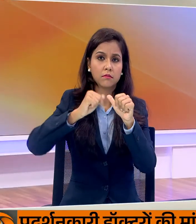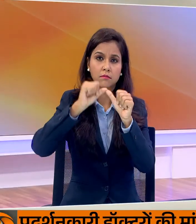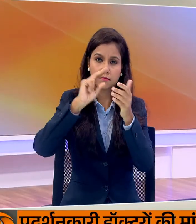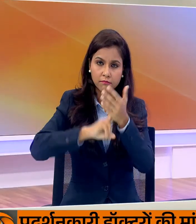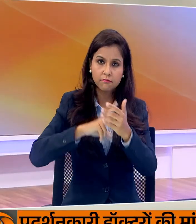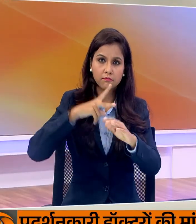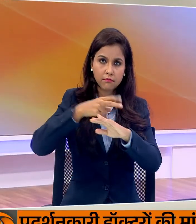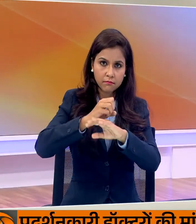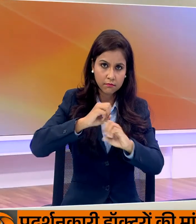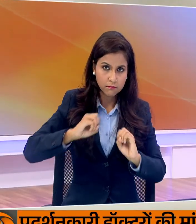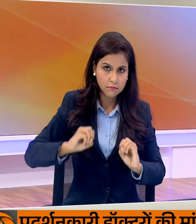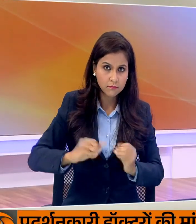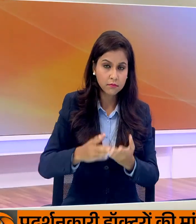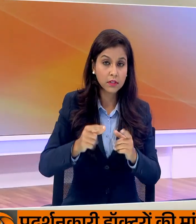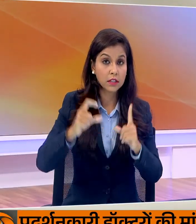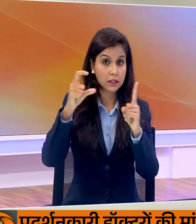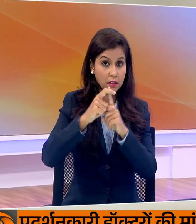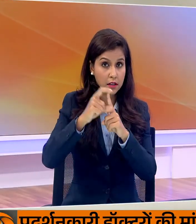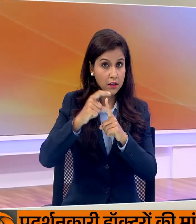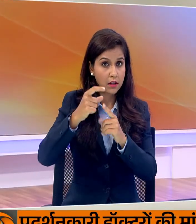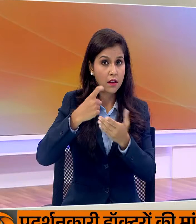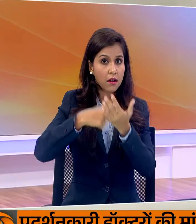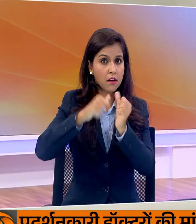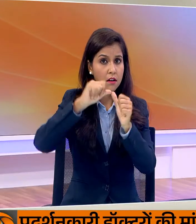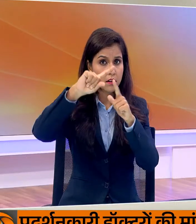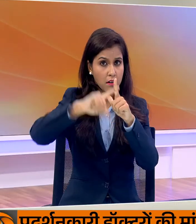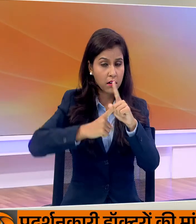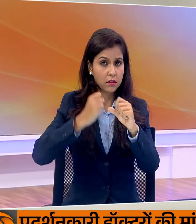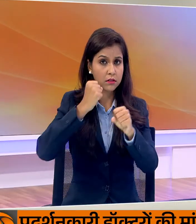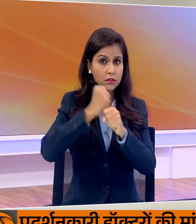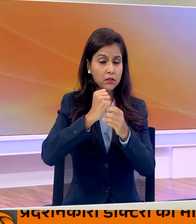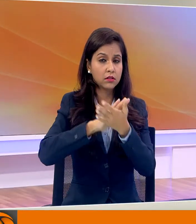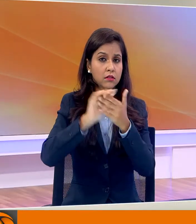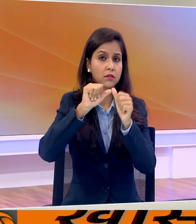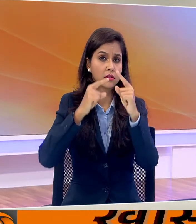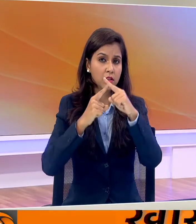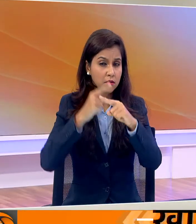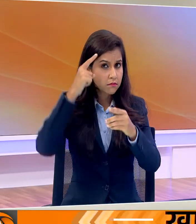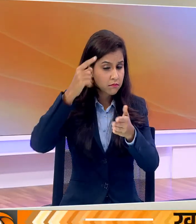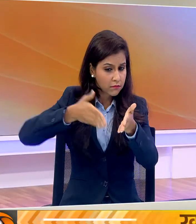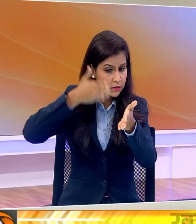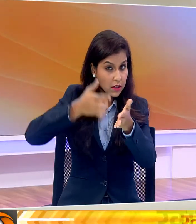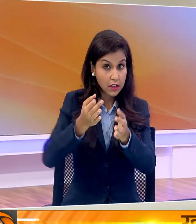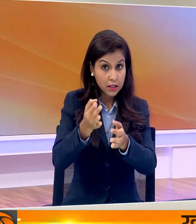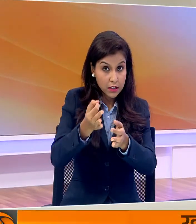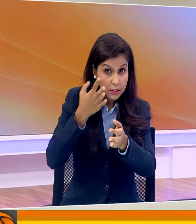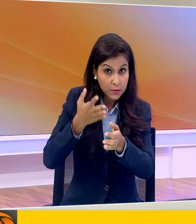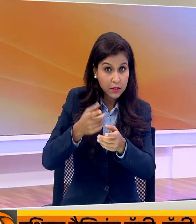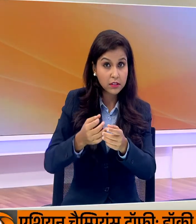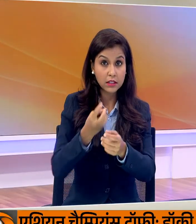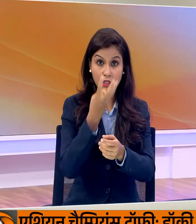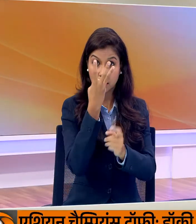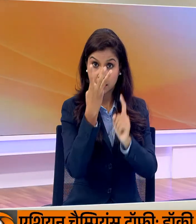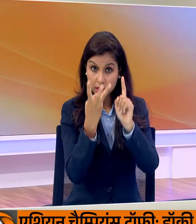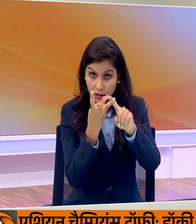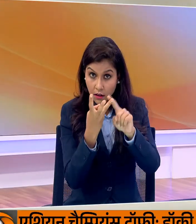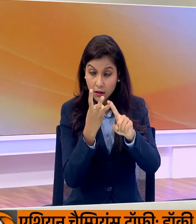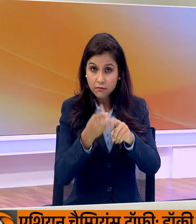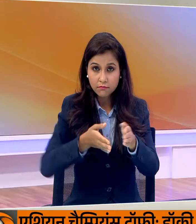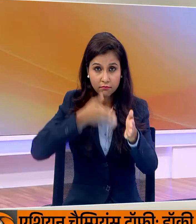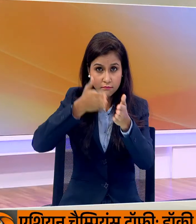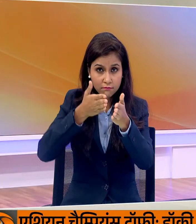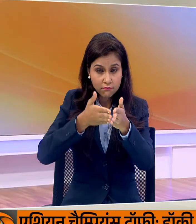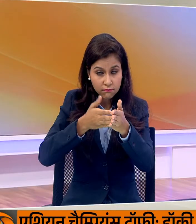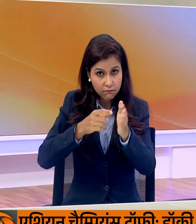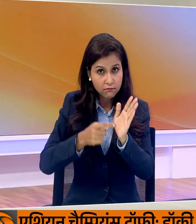उद्घाटन किया। दिल्ली के राजघाट स्थित गांधी दर्शन में रेलवे के इस विशेष कोच में गांधी जी की 3री श्रेणी के रेलवे डिब्बों में की